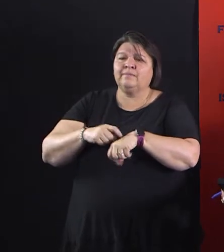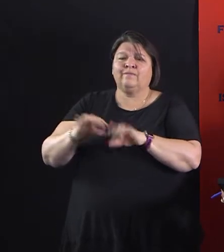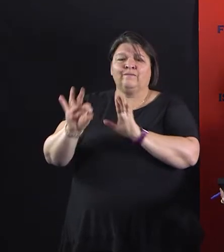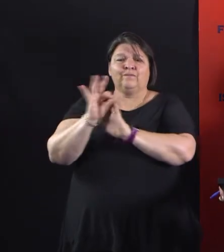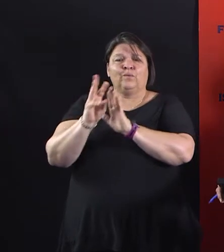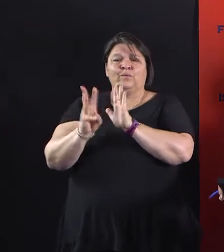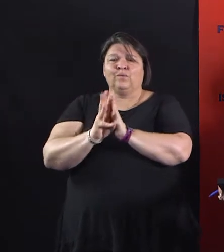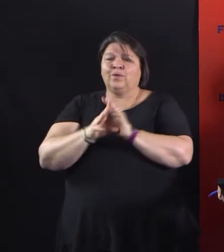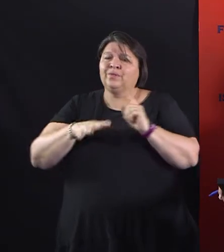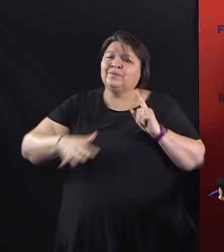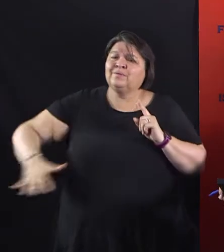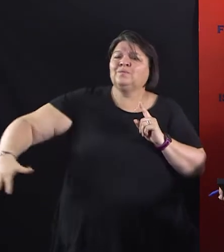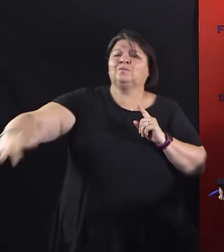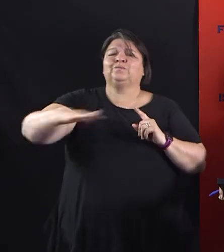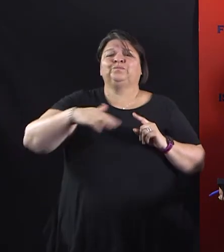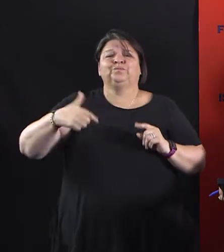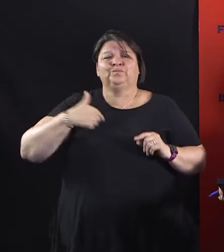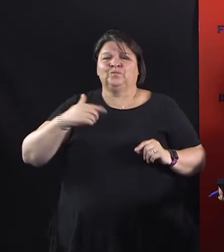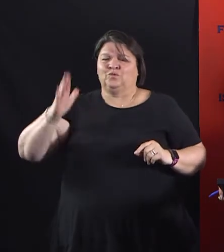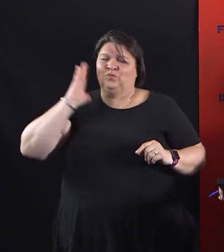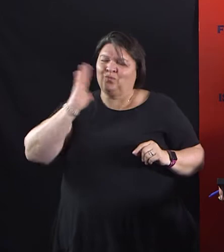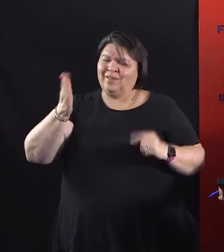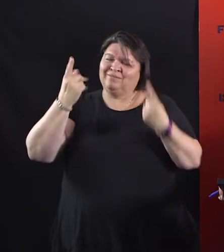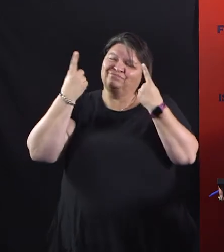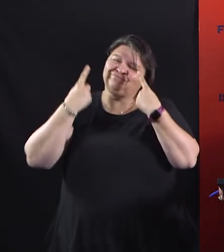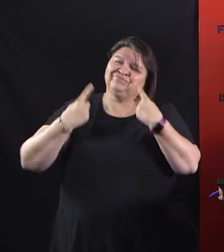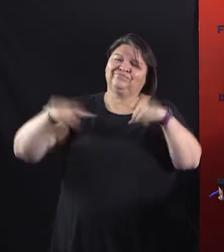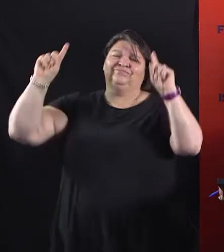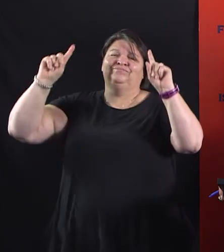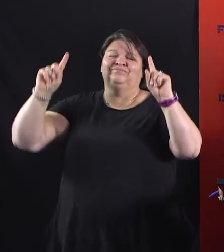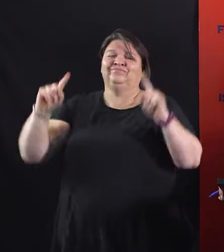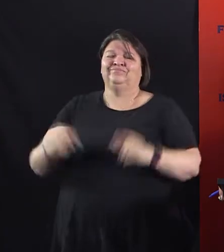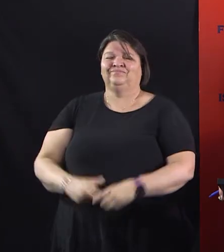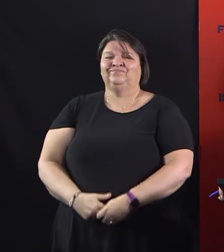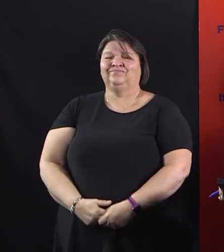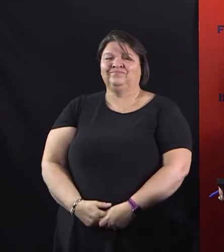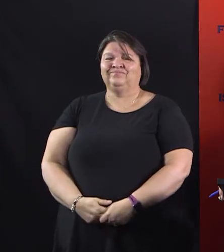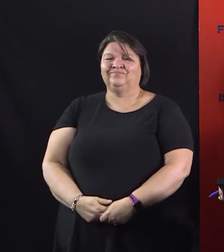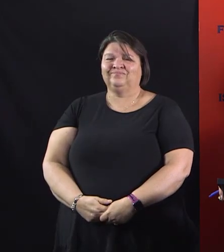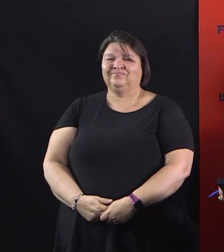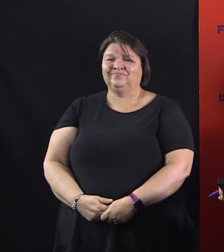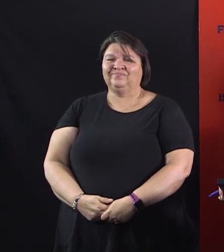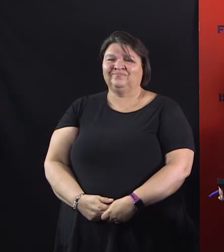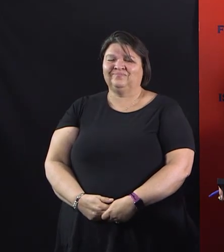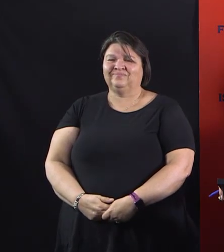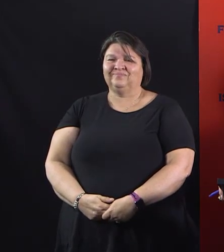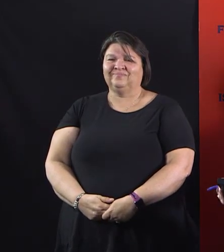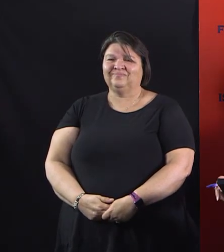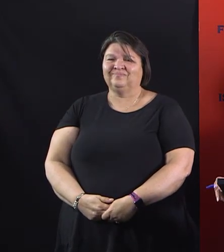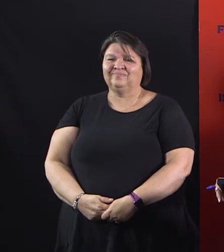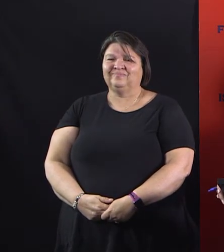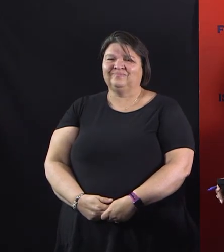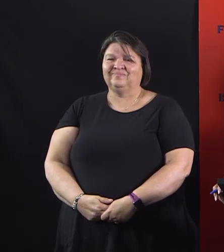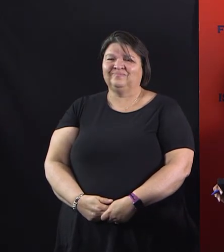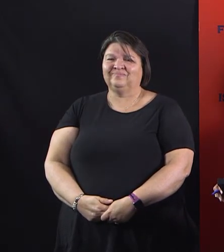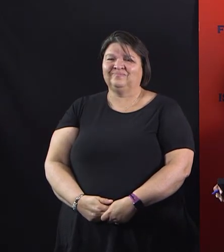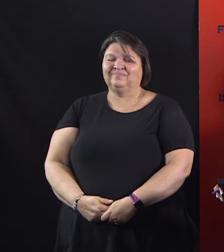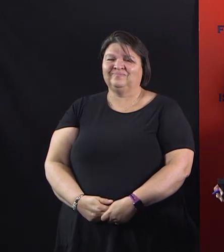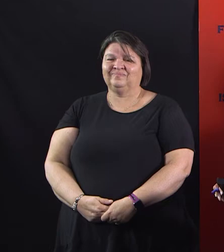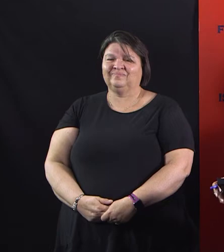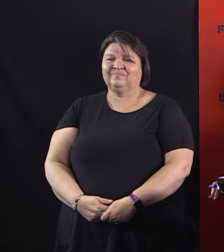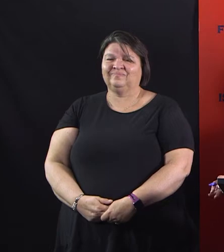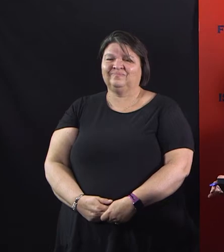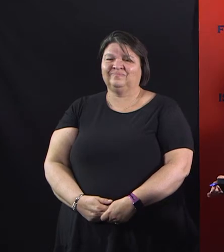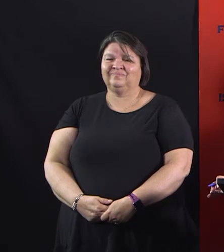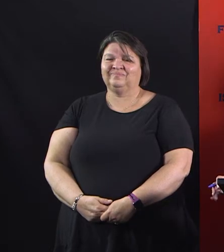continúen enviando sus preguntas. Las trataremos de contestar pues lo mejor posible con el poco tiempo que tenemos, pero es importante que ustedes